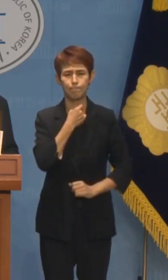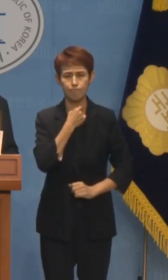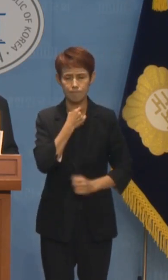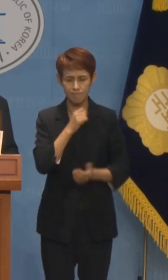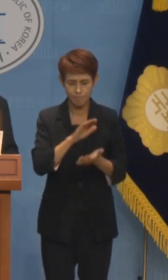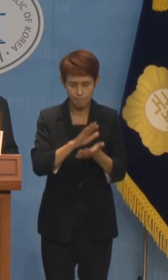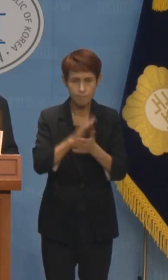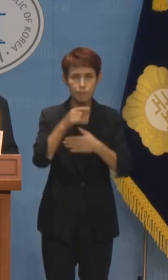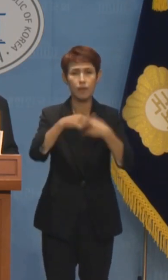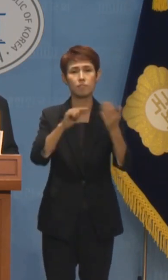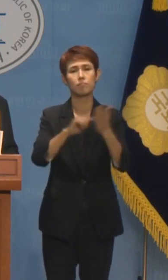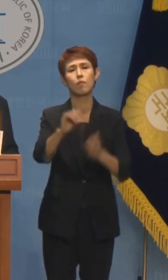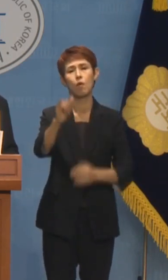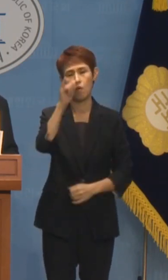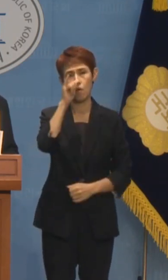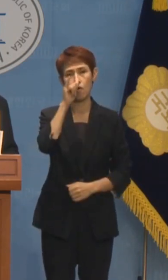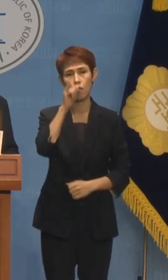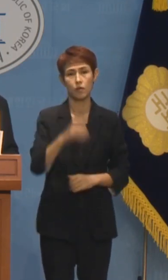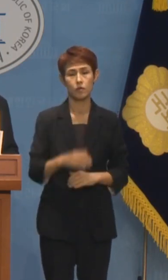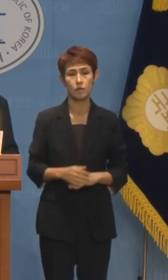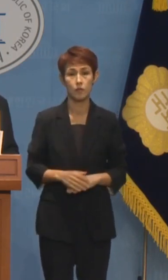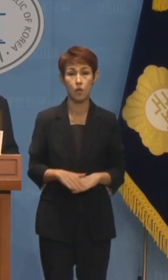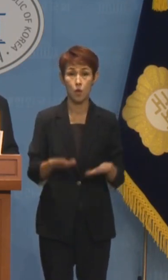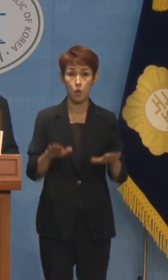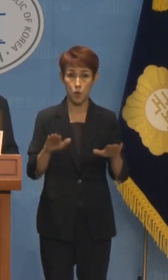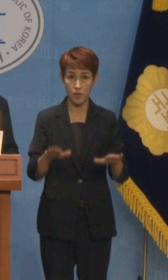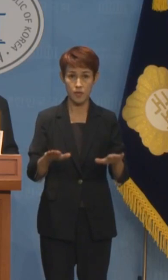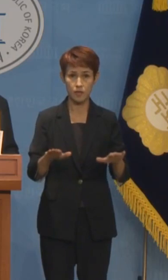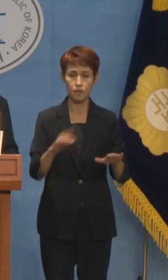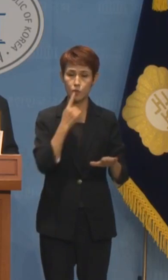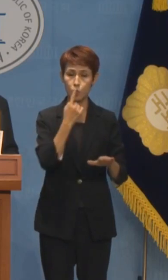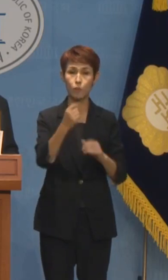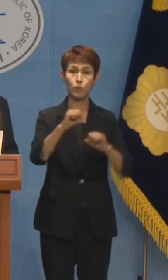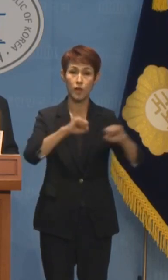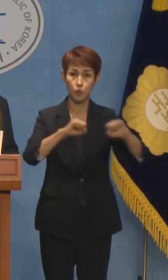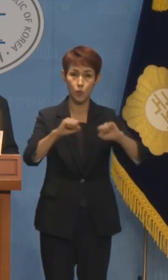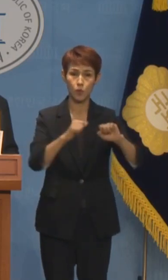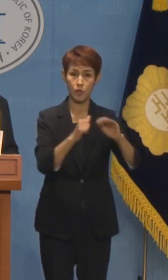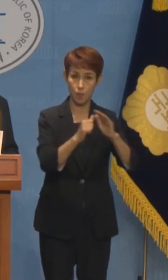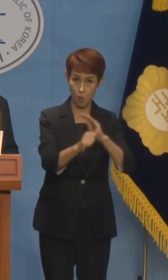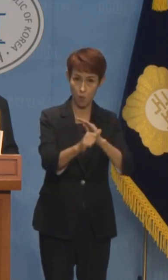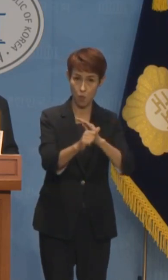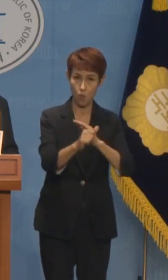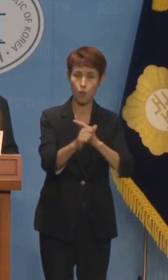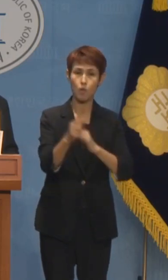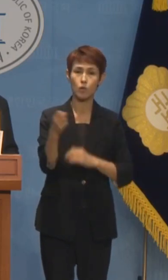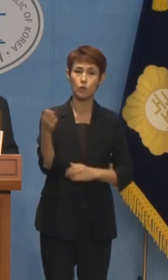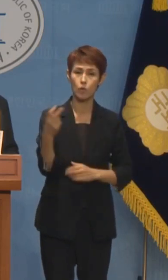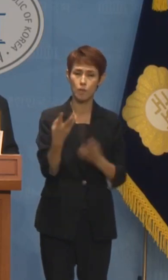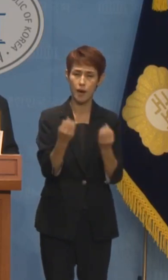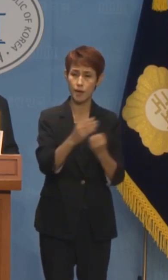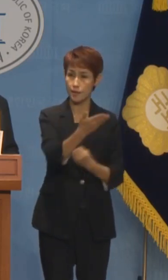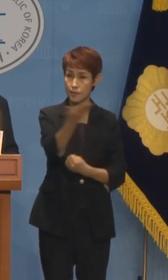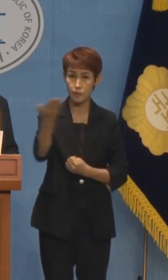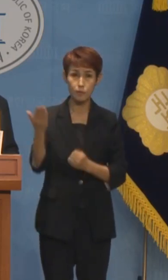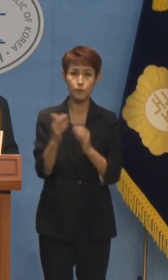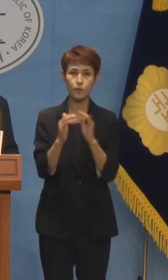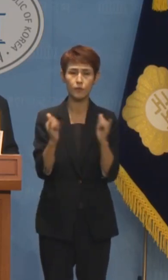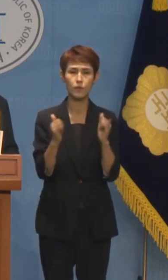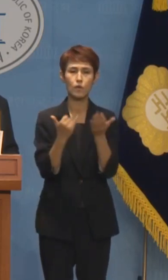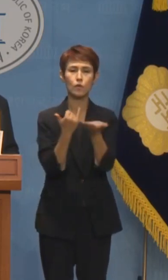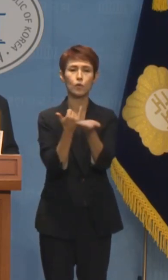애정을 갖고 있습니다 그래서 오늘 촛불행동 권역 대표를 비롯했다 많은 분들이 독도